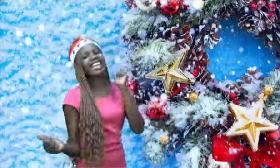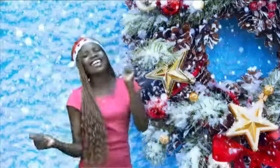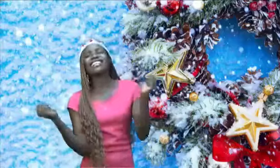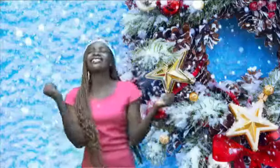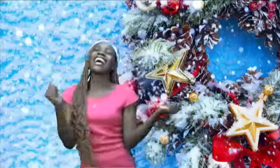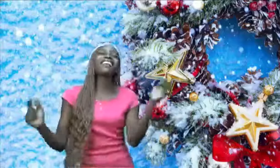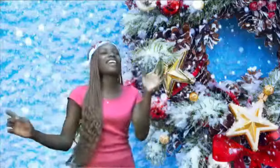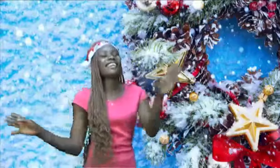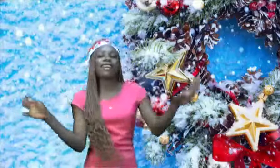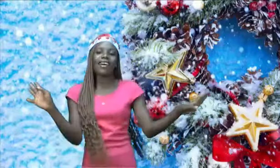Feliz Navidad.